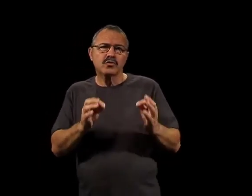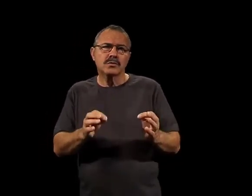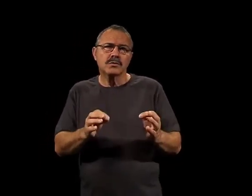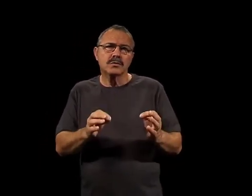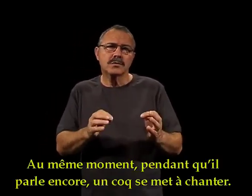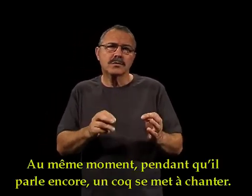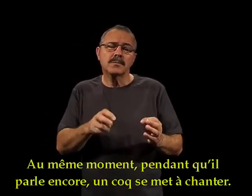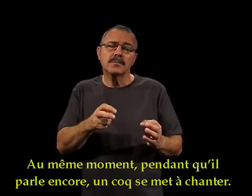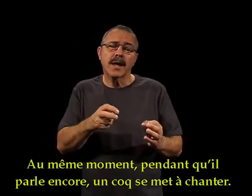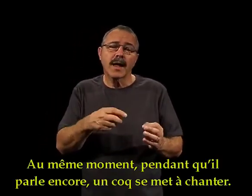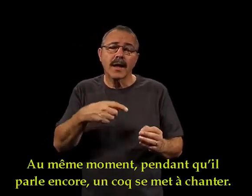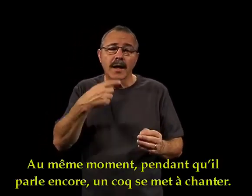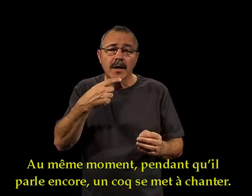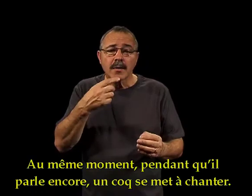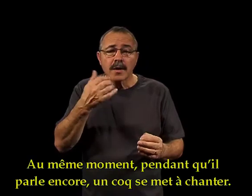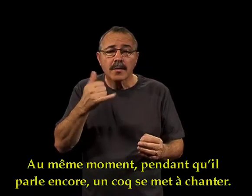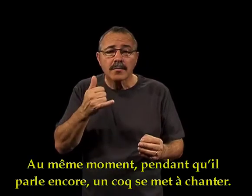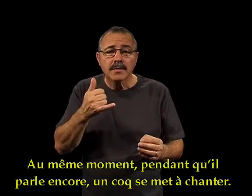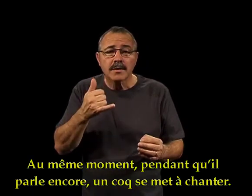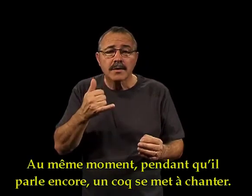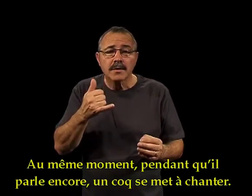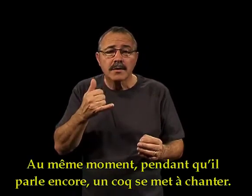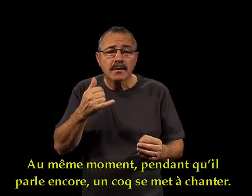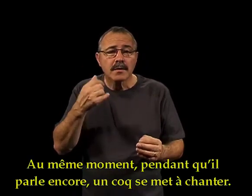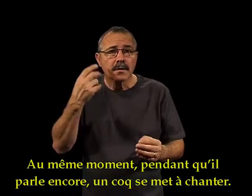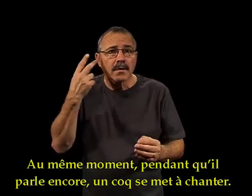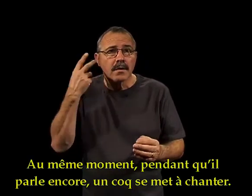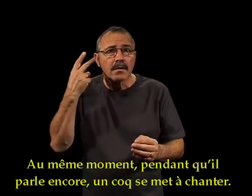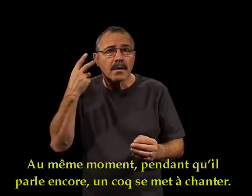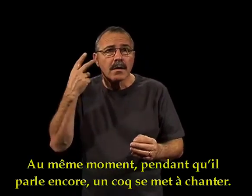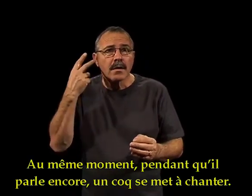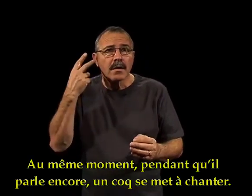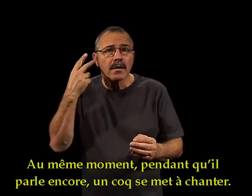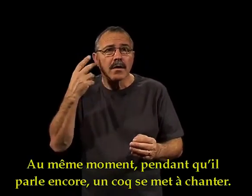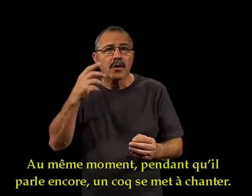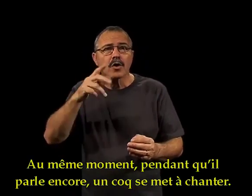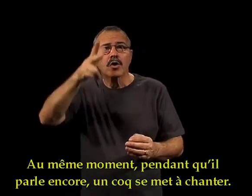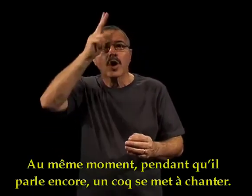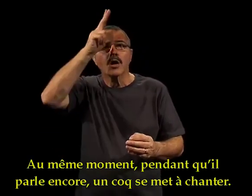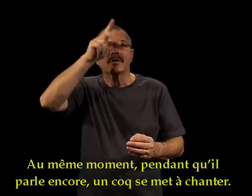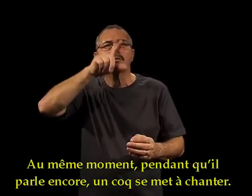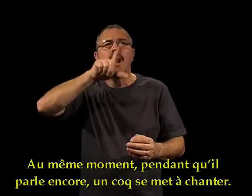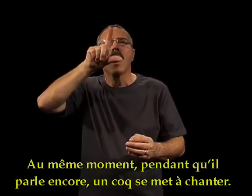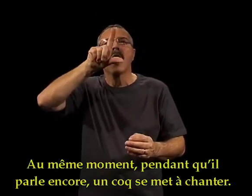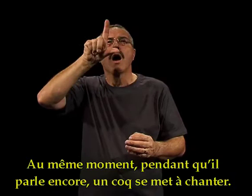Au même moment, pendant qu'il parle encore, un coq se met à chanter.